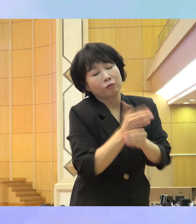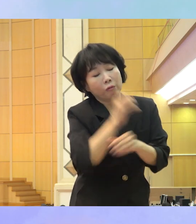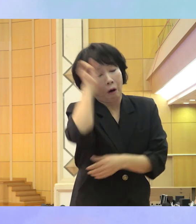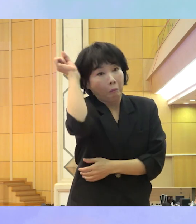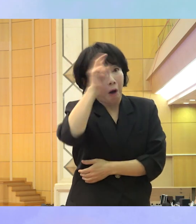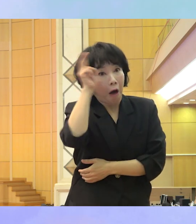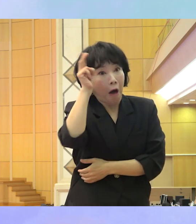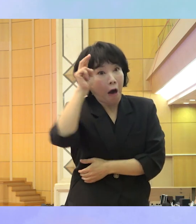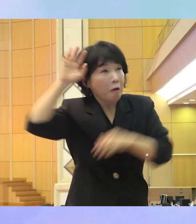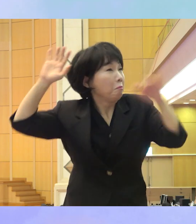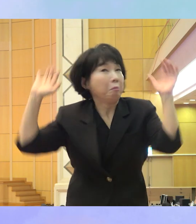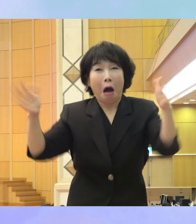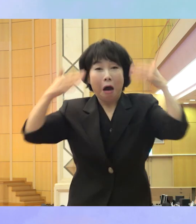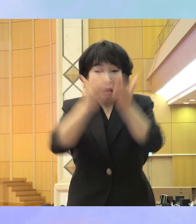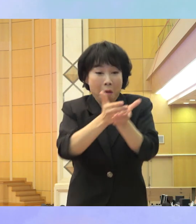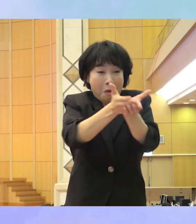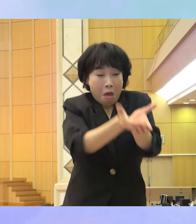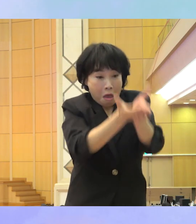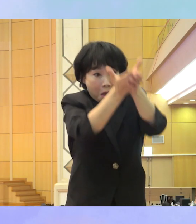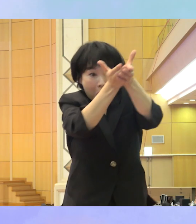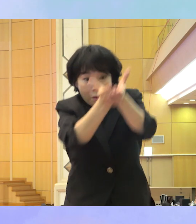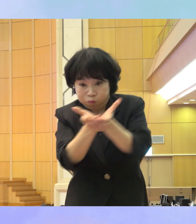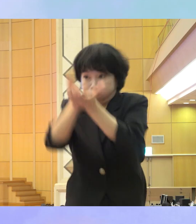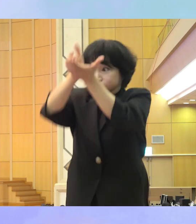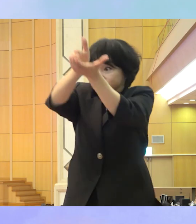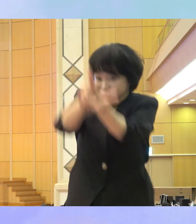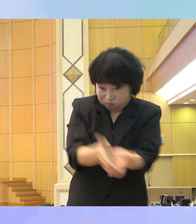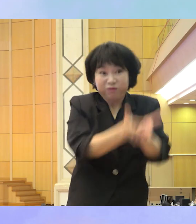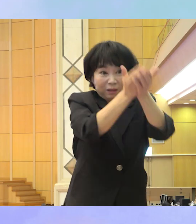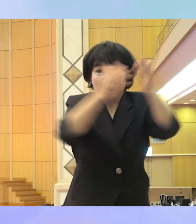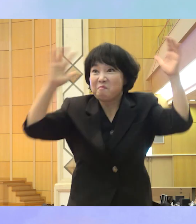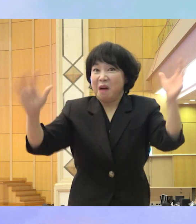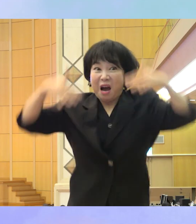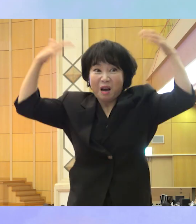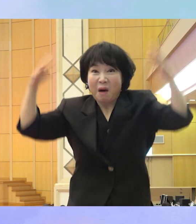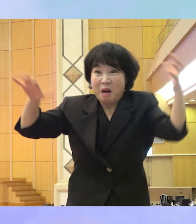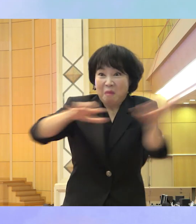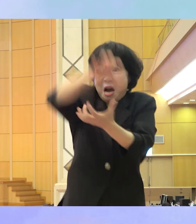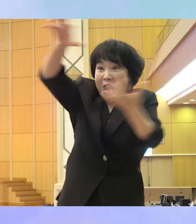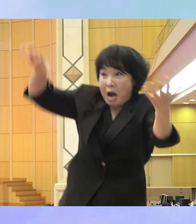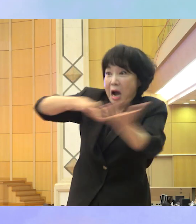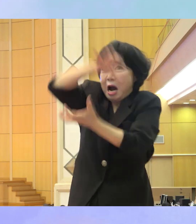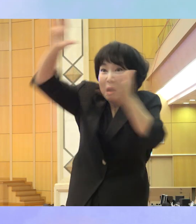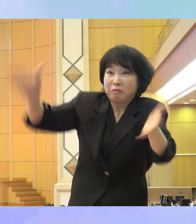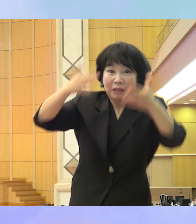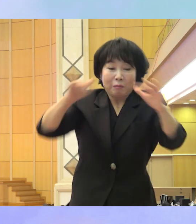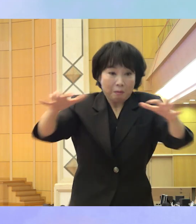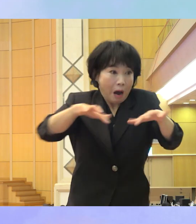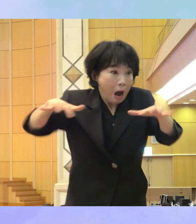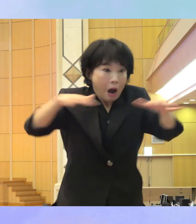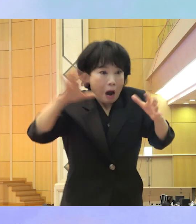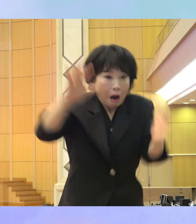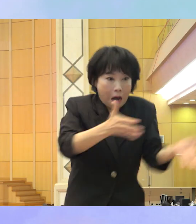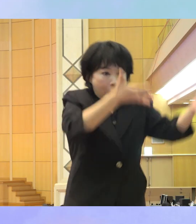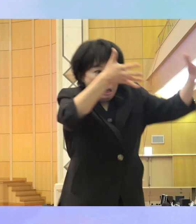일어나서 배 안에 있는 사람들이 전부 다 막 죽게 생겼으니까 물을 막 퍼내고 뭐 온갖 힘을